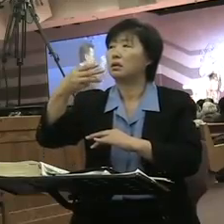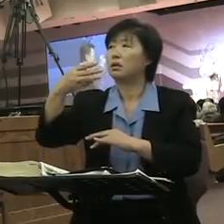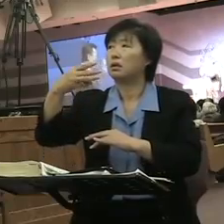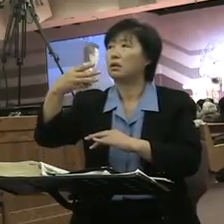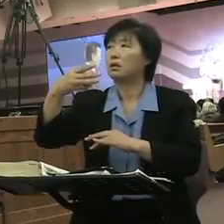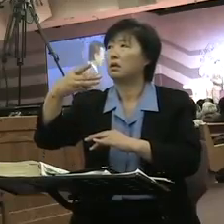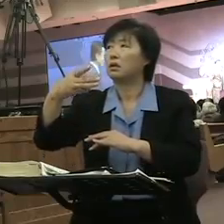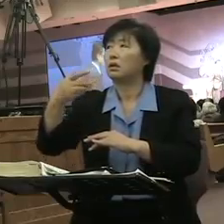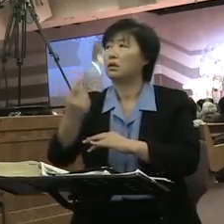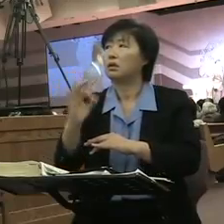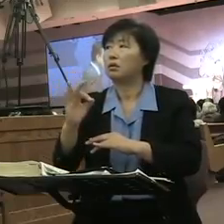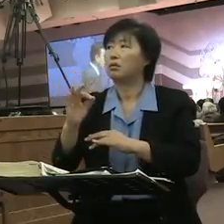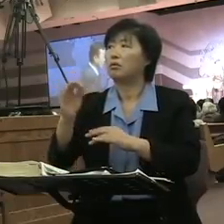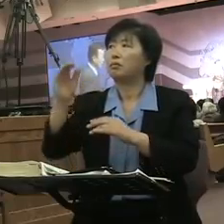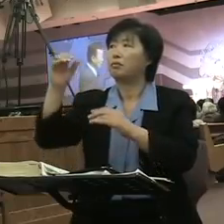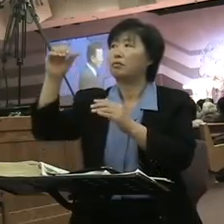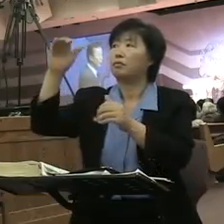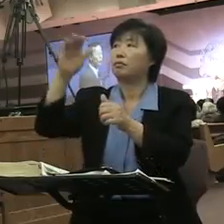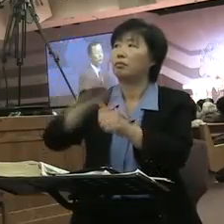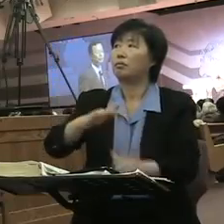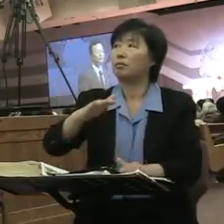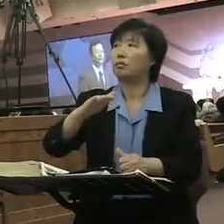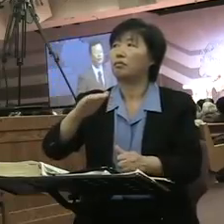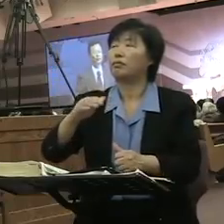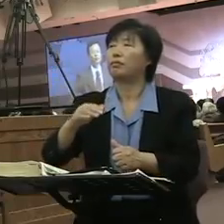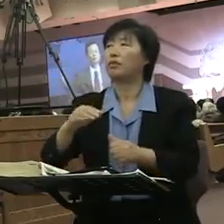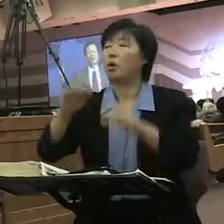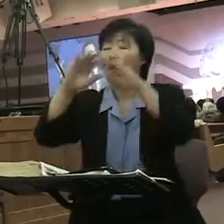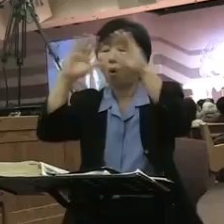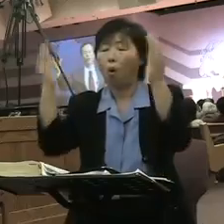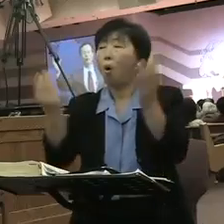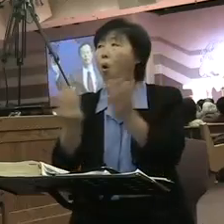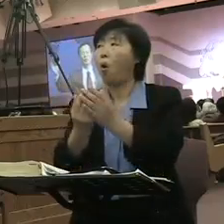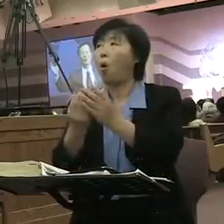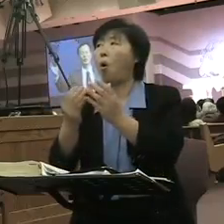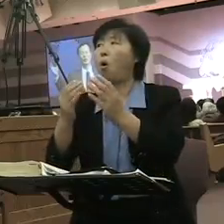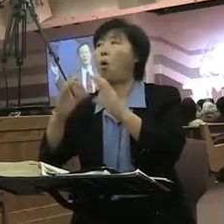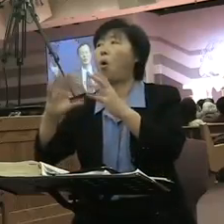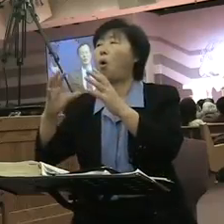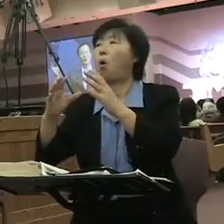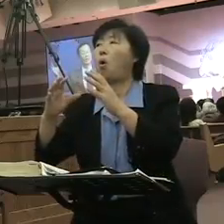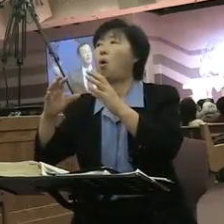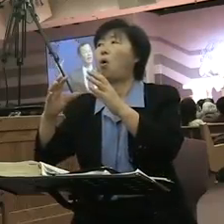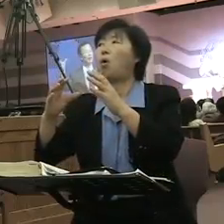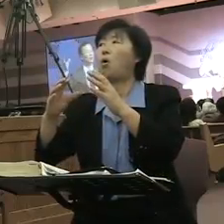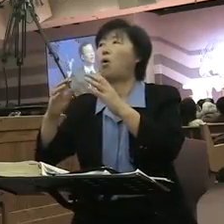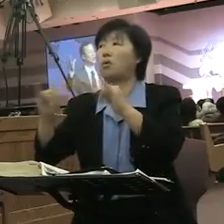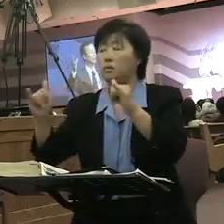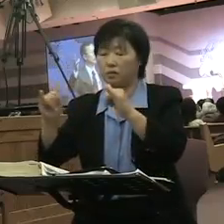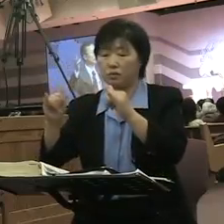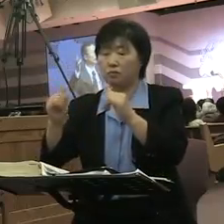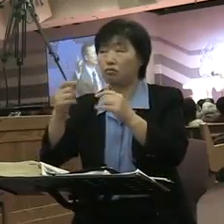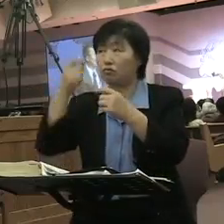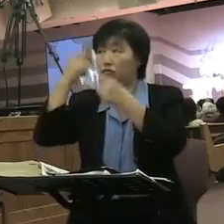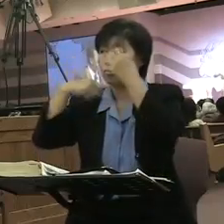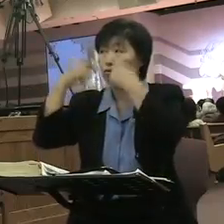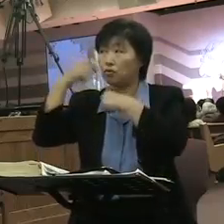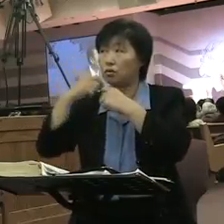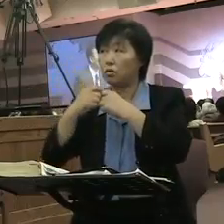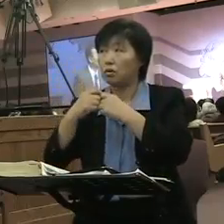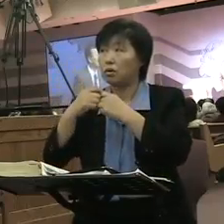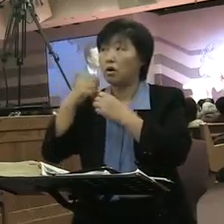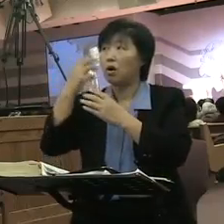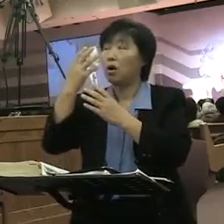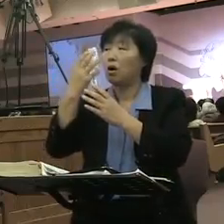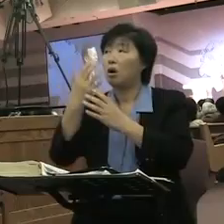웰링턴이 패배하다. 온 국민들이 울음바다가 되어버립니다. 이제 어찌할꼬